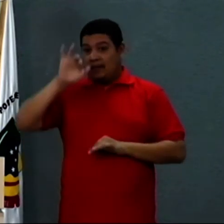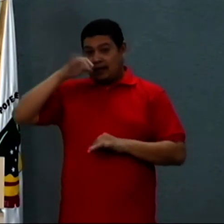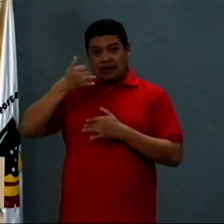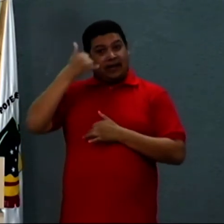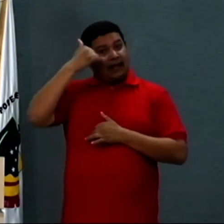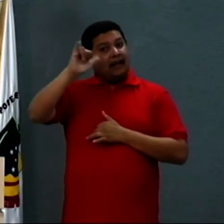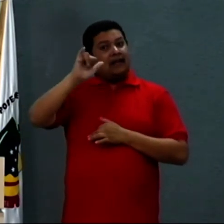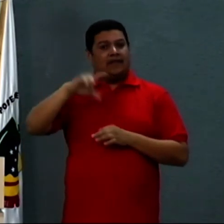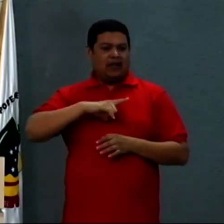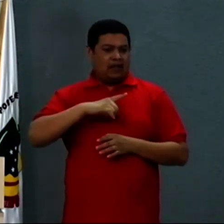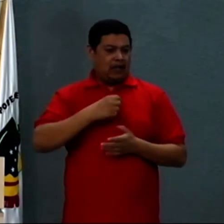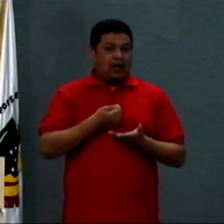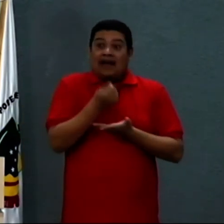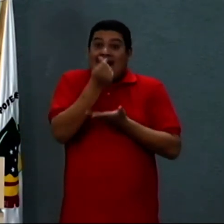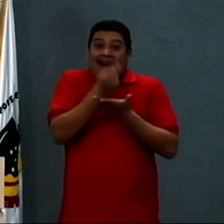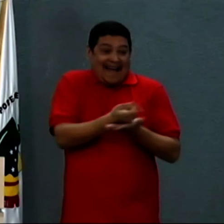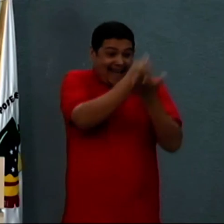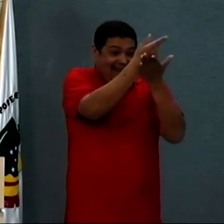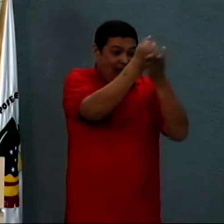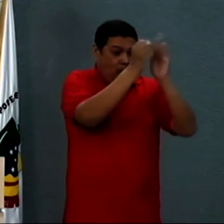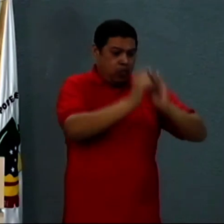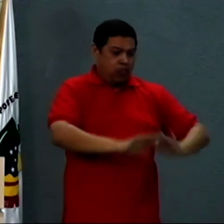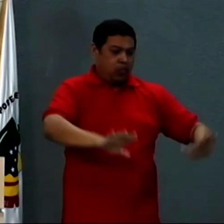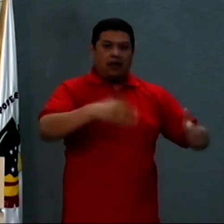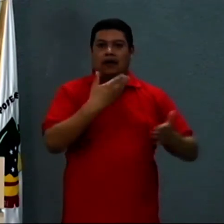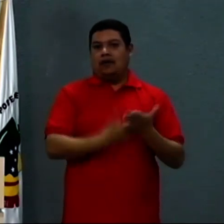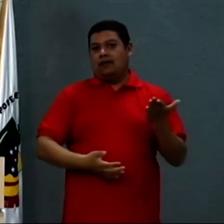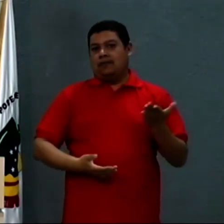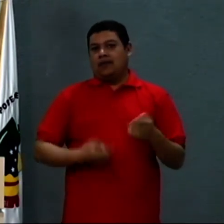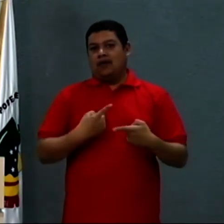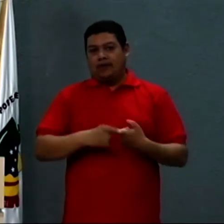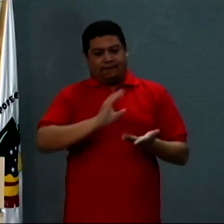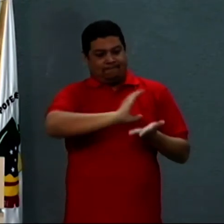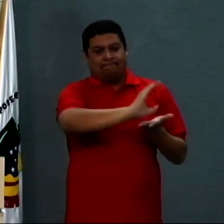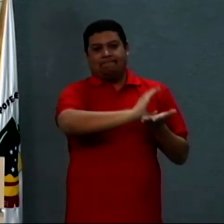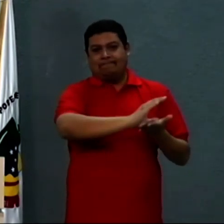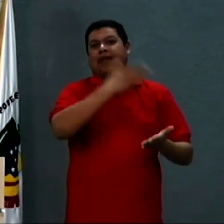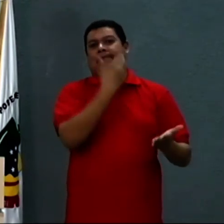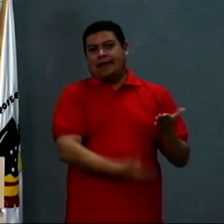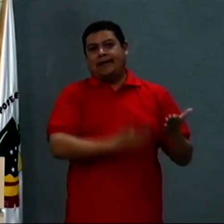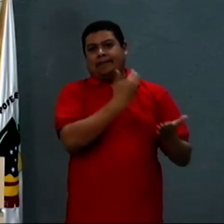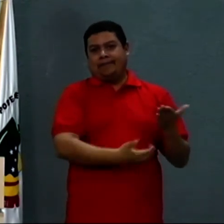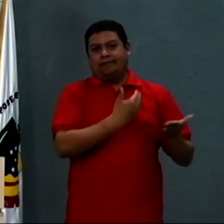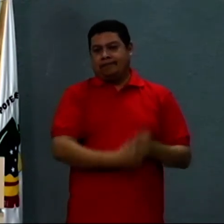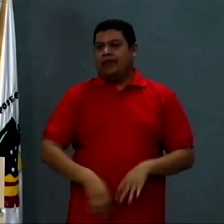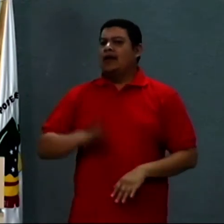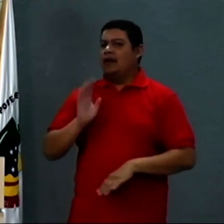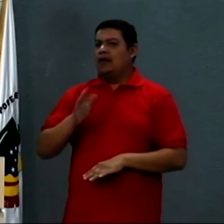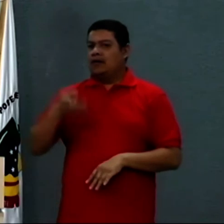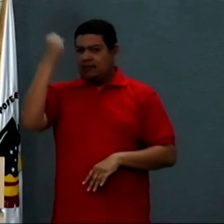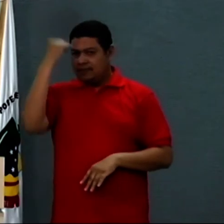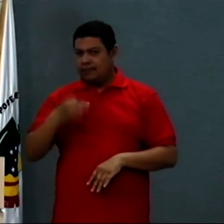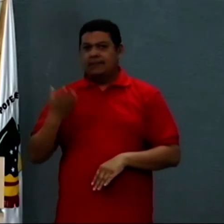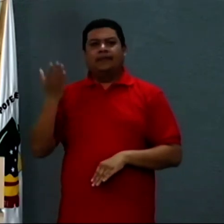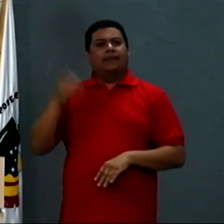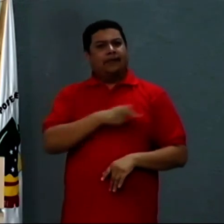ali. É vergonhoso a gente ver o povo, o dinheiro do povo sendo jogado no ralo. Pela segunda vez, eu já até deixei comentado, olha, pode chamar a